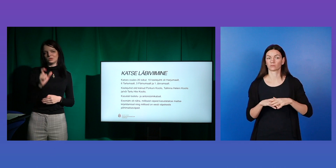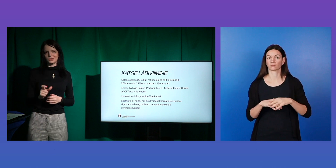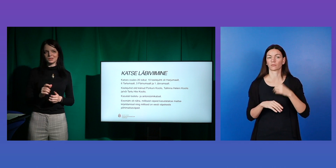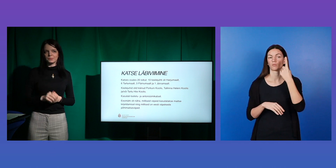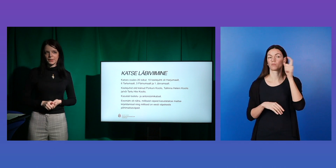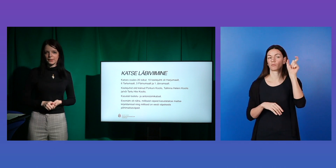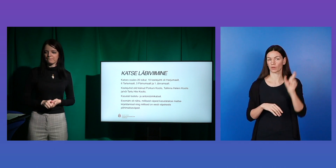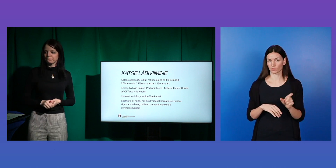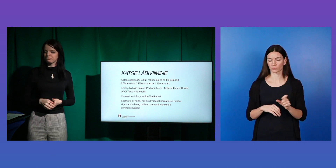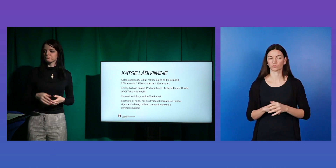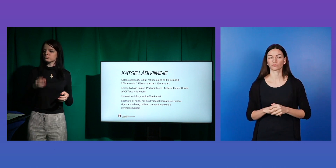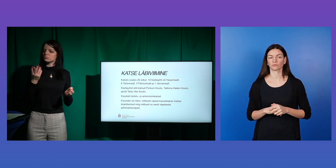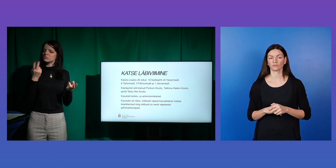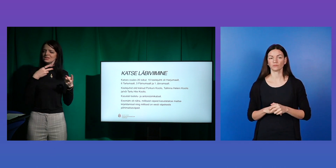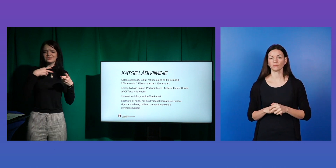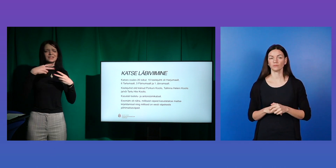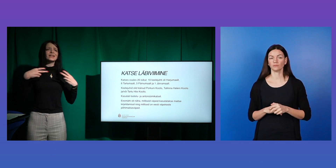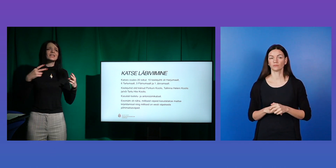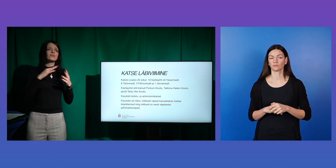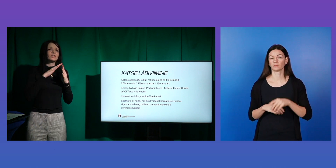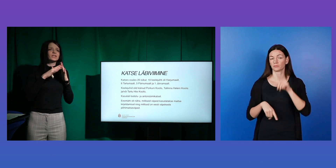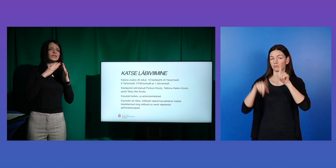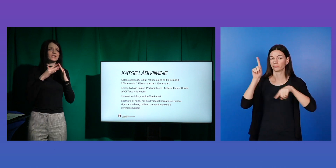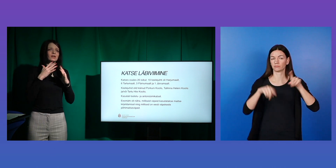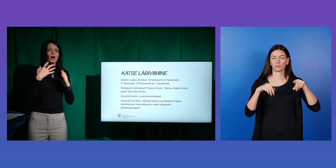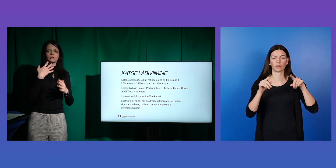Järvamaalt 1 inimene.